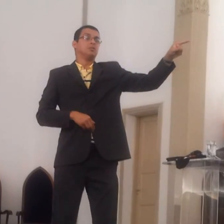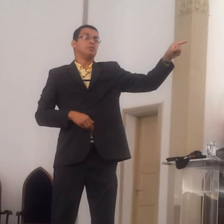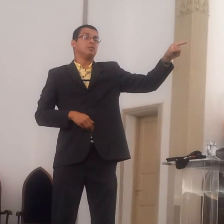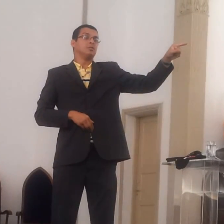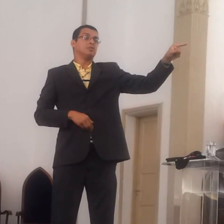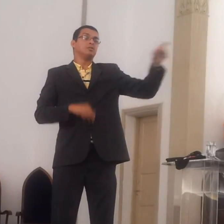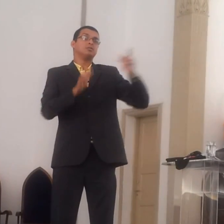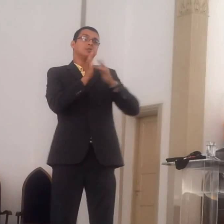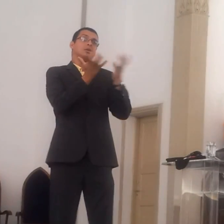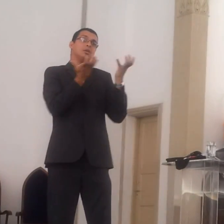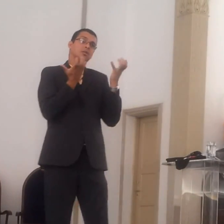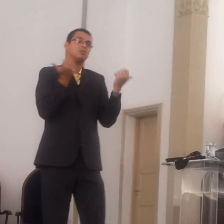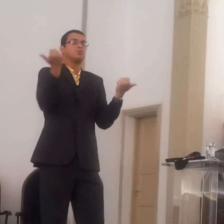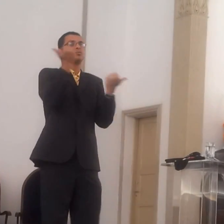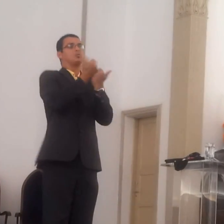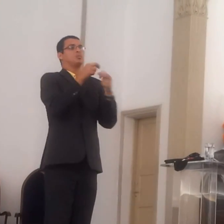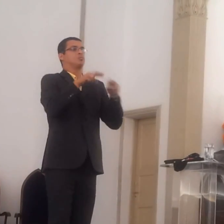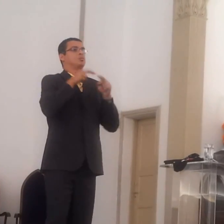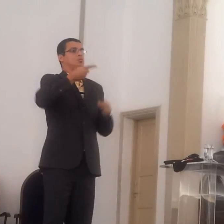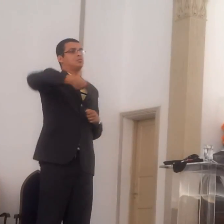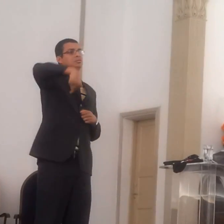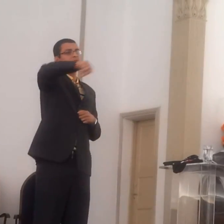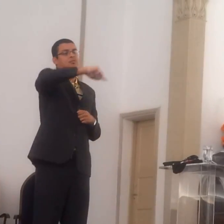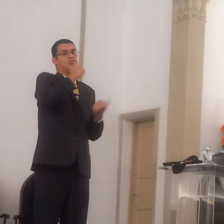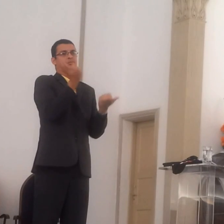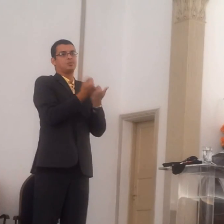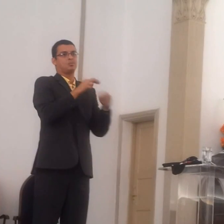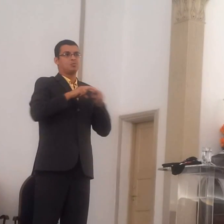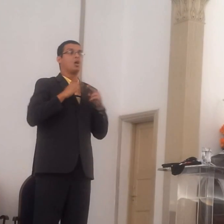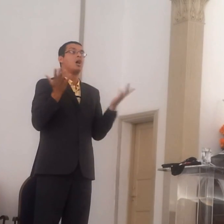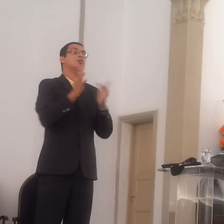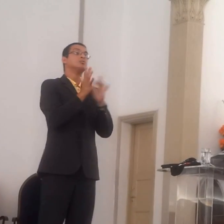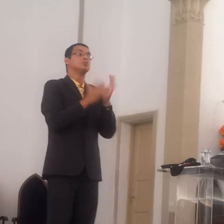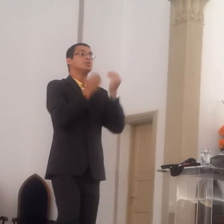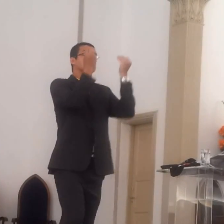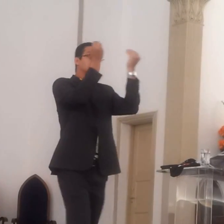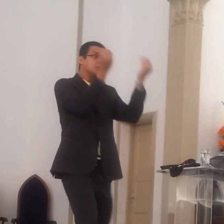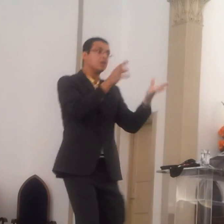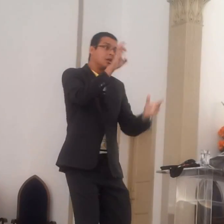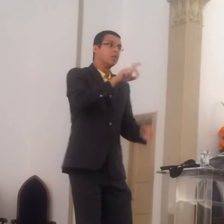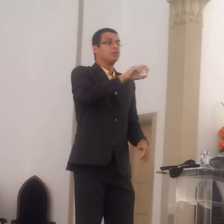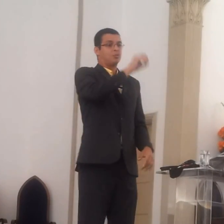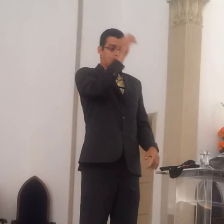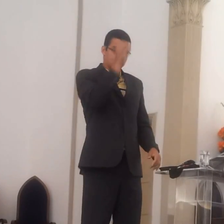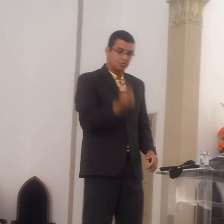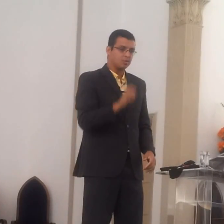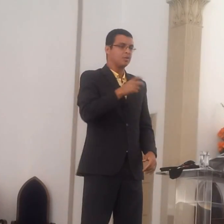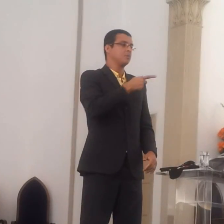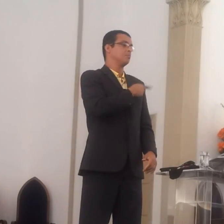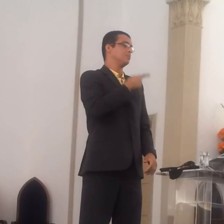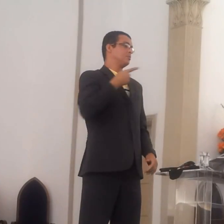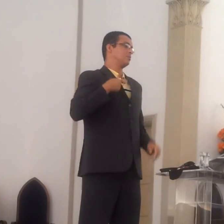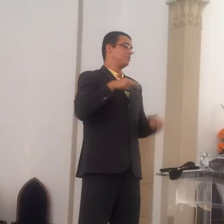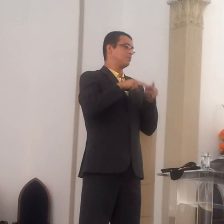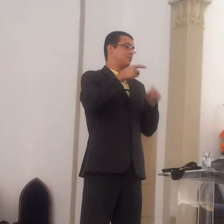vou. E o Senhor mandou bem: ide. Jesus morreu por nós para substituir os nossos pecados. Morreu pelos nossos pecados. Ele é nosso pastor.